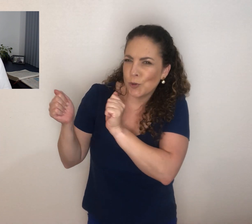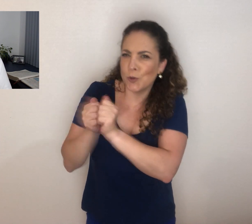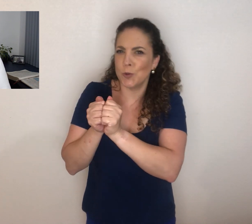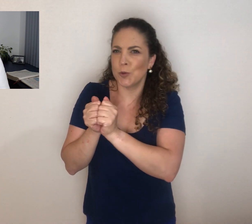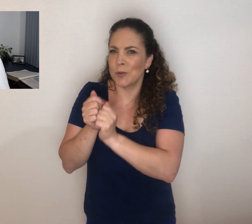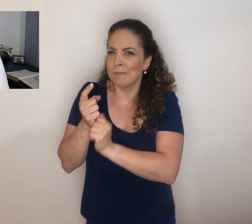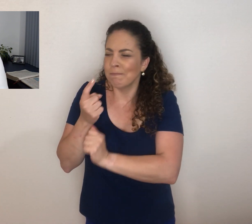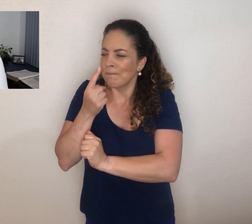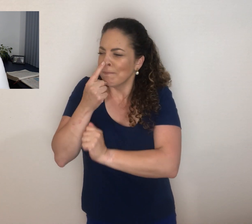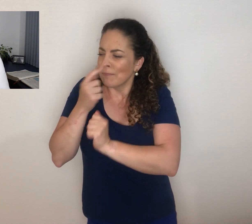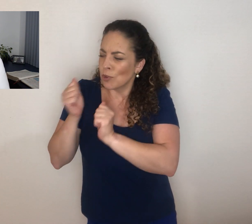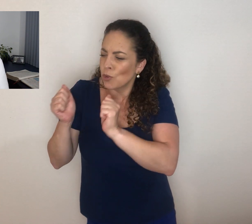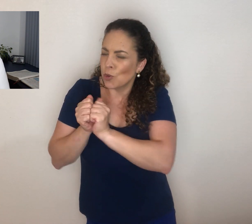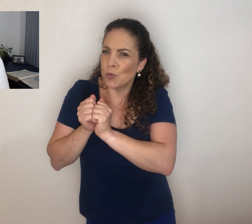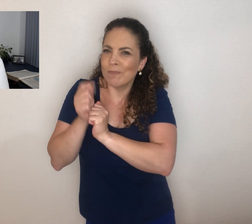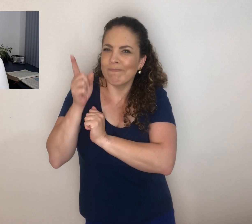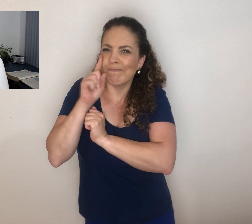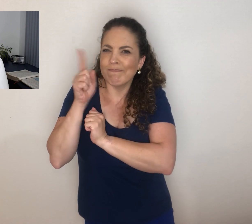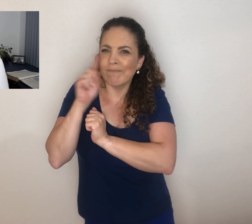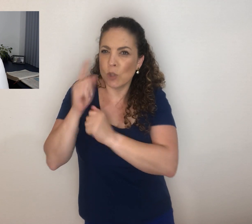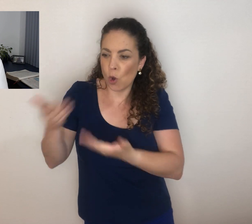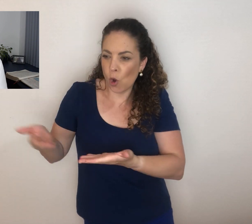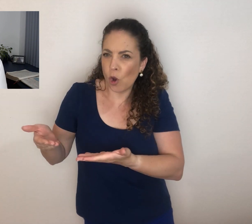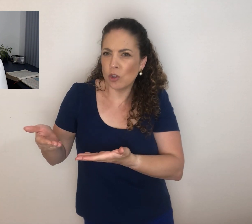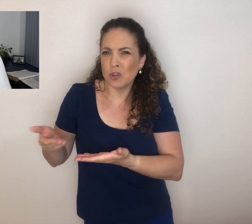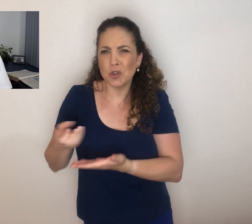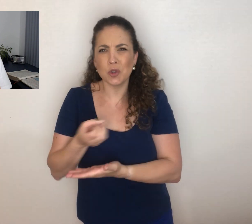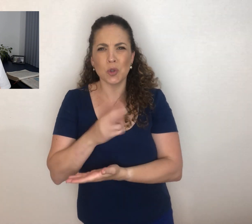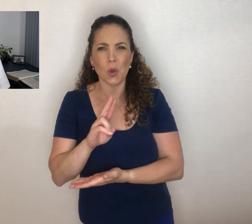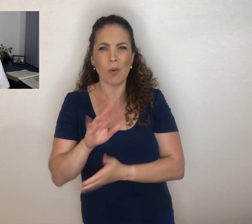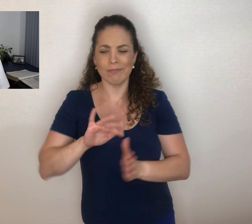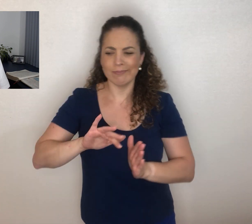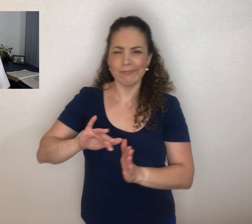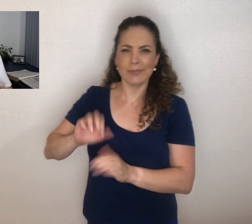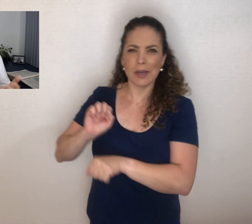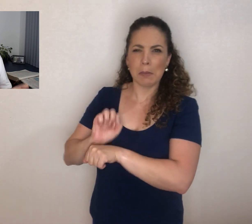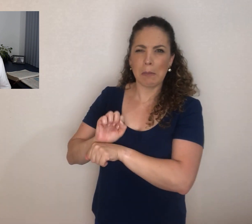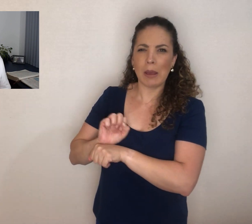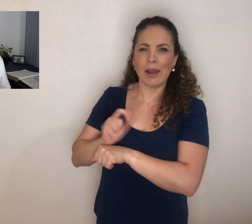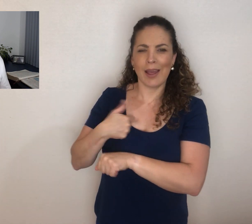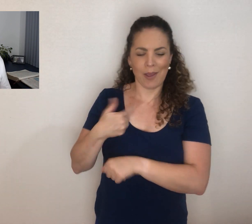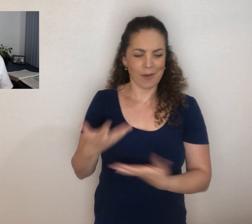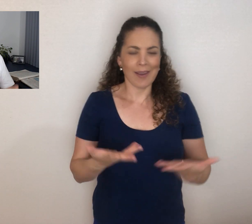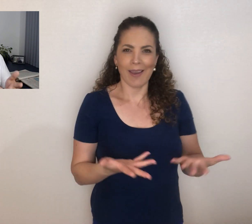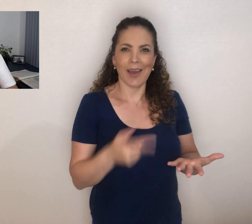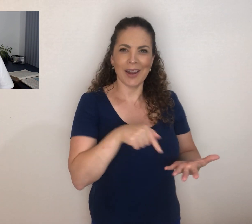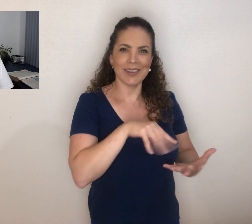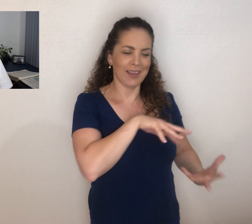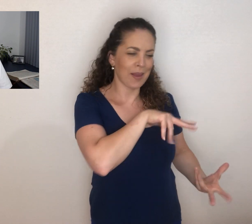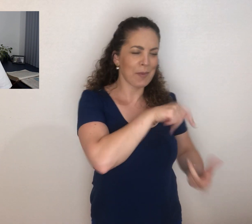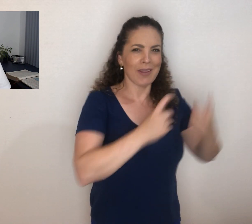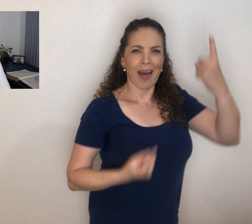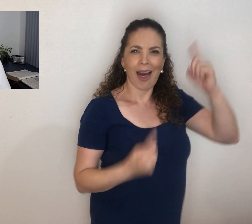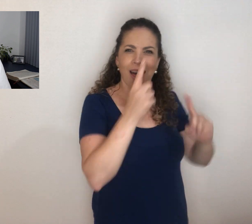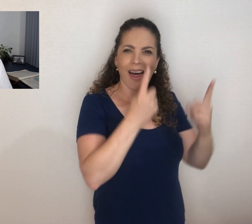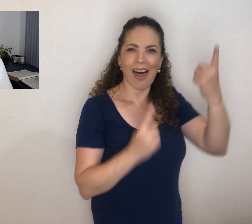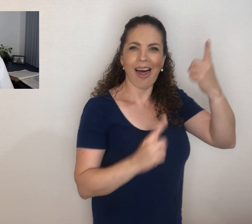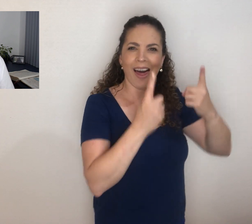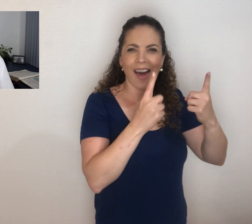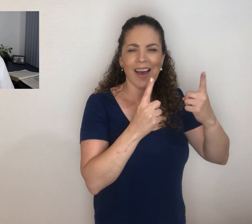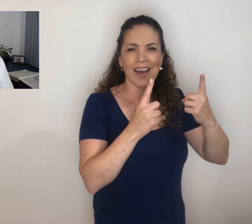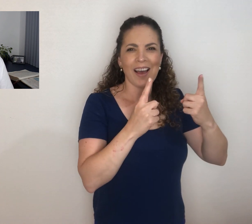plenitude de Cristo hoje, ou pensa em desfrutar do mundo hoje e Cristo